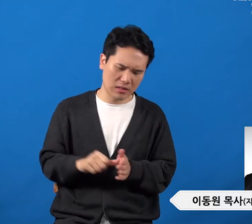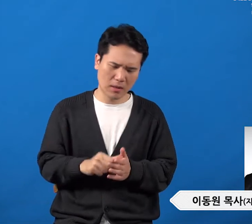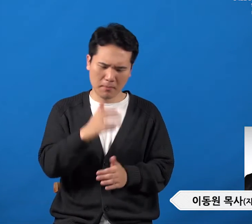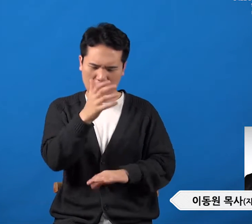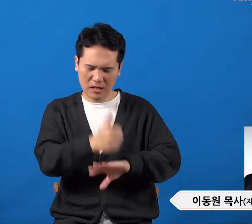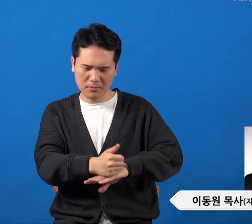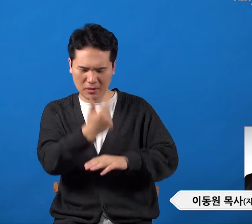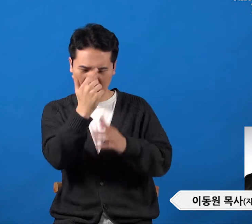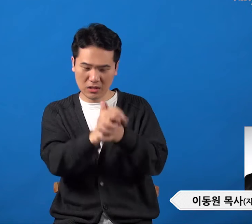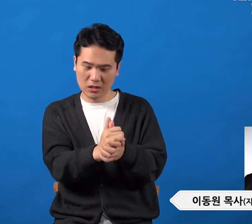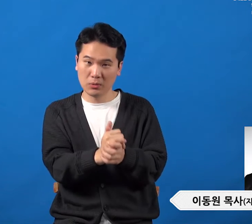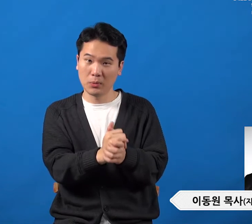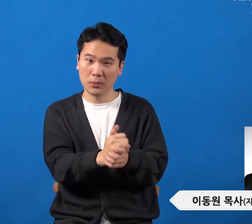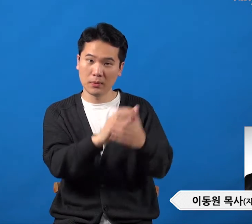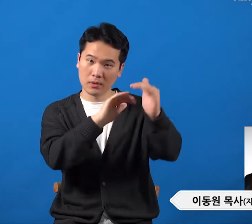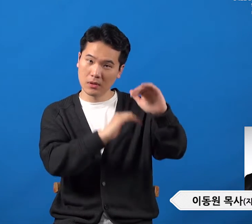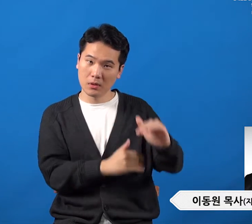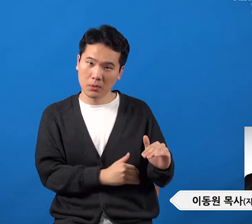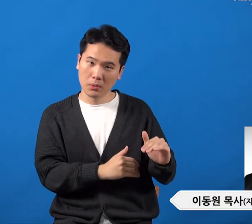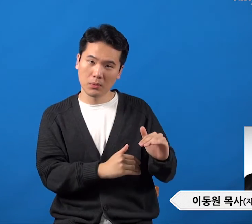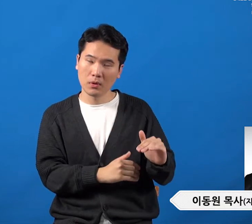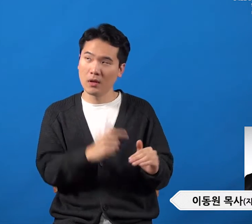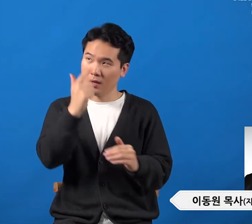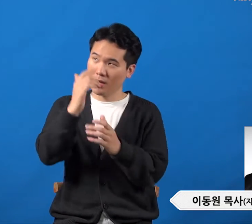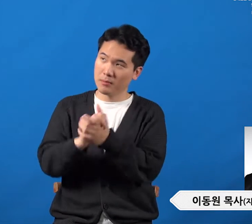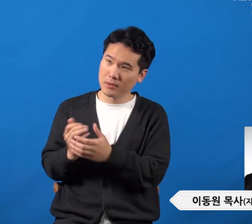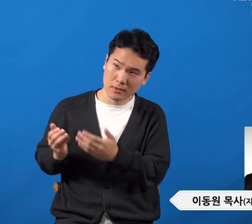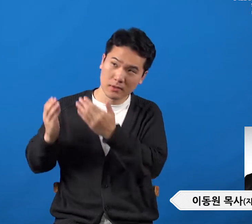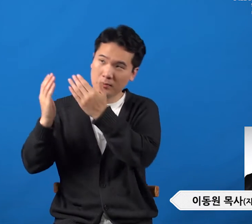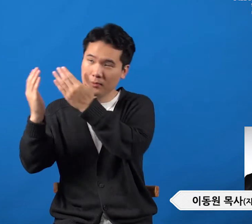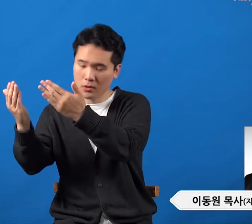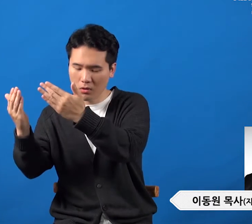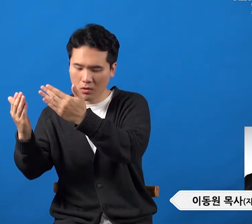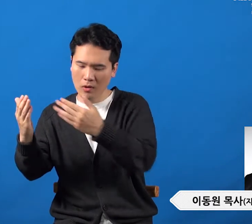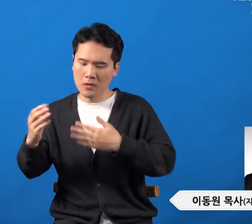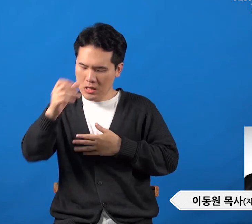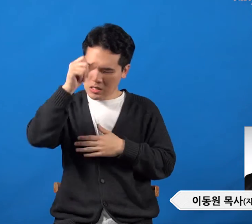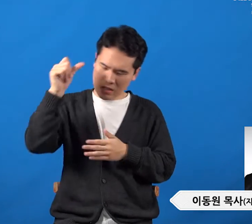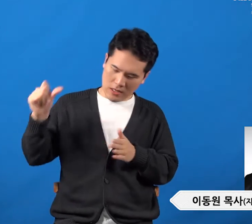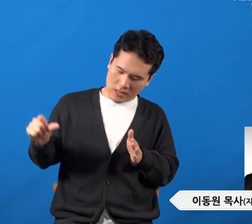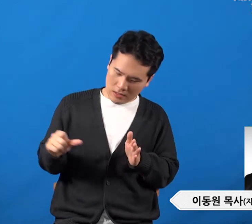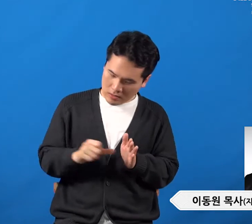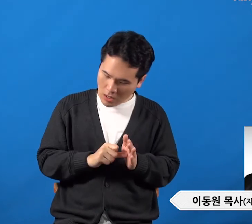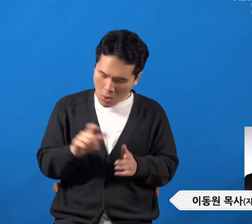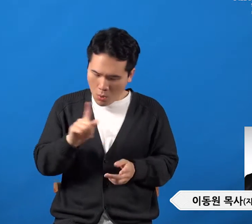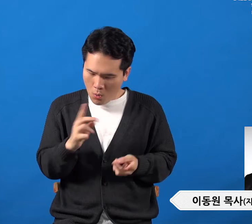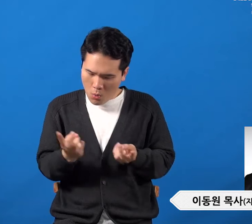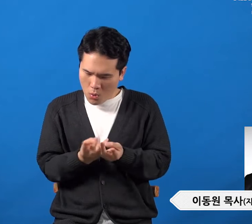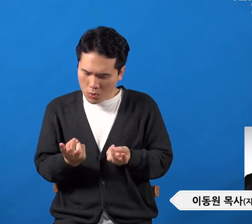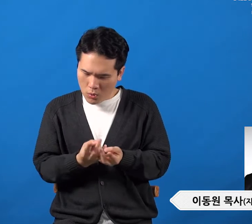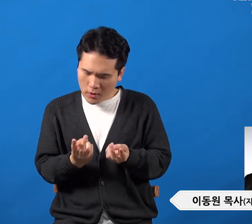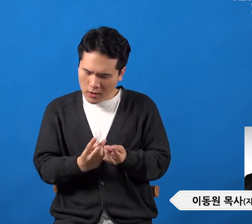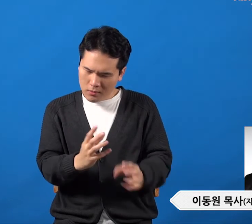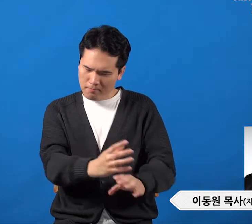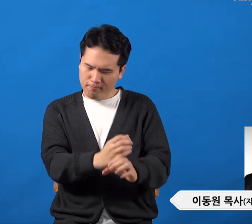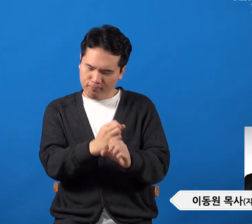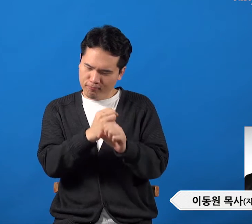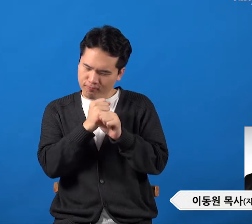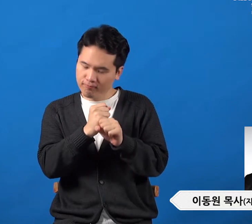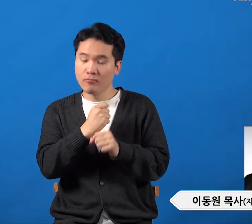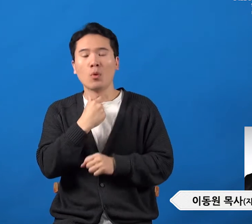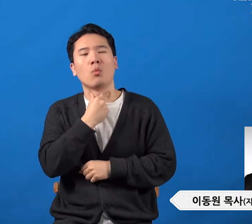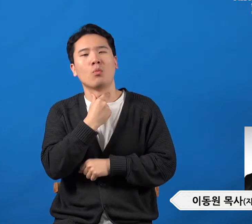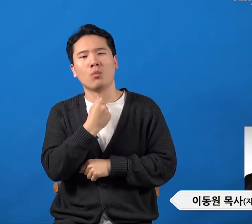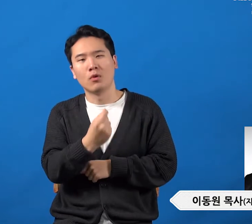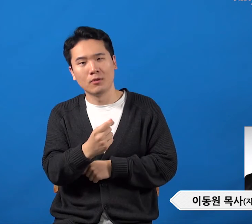기도가 있습니다. 바울이 마지막 기도를 드리면서 그는 자신의 인생을 어떻게 결산하기를